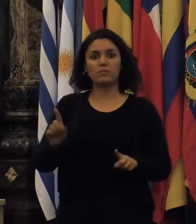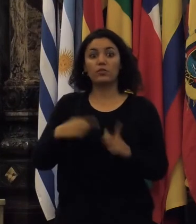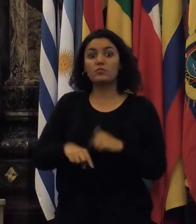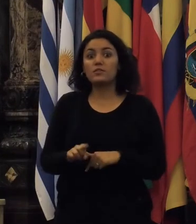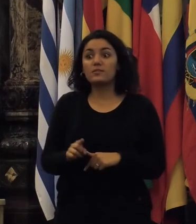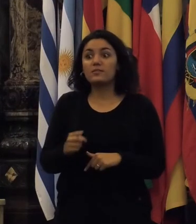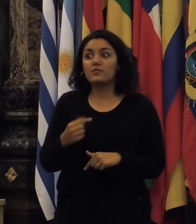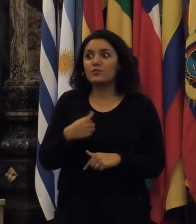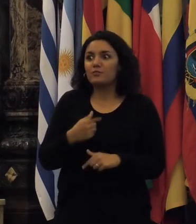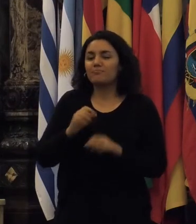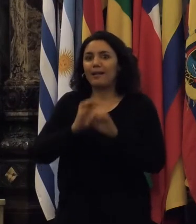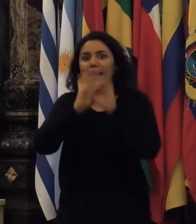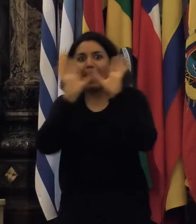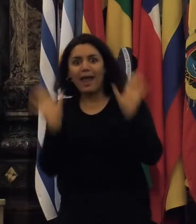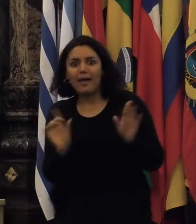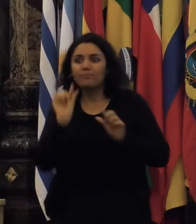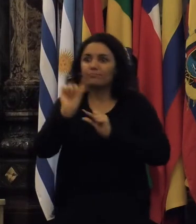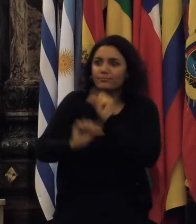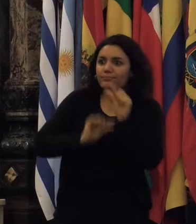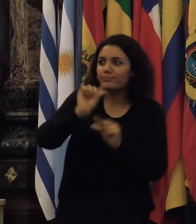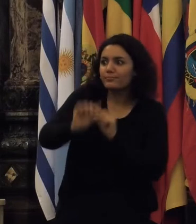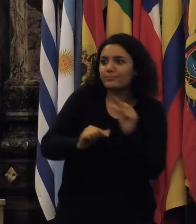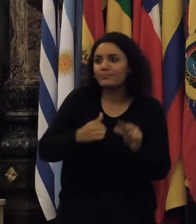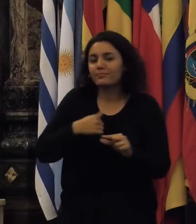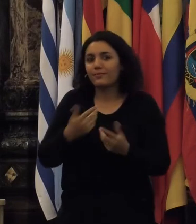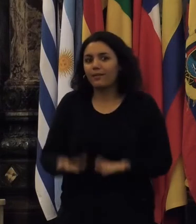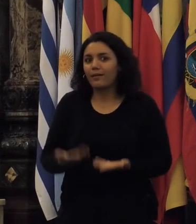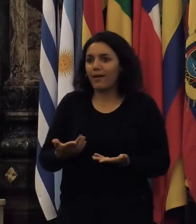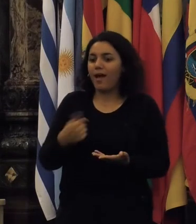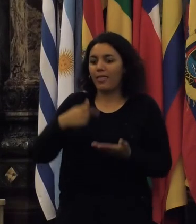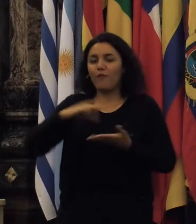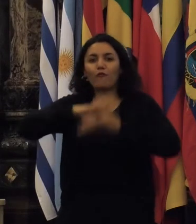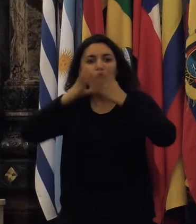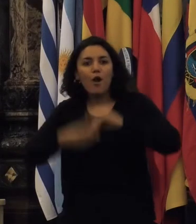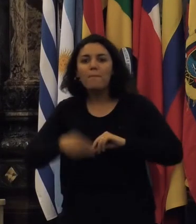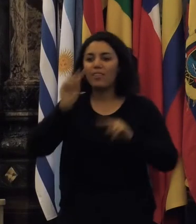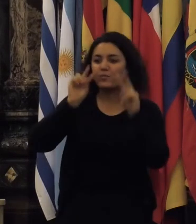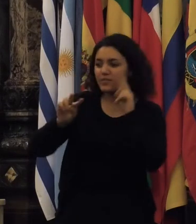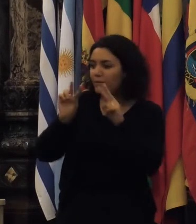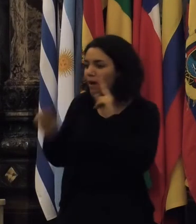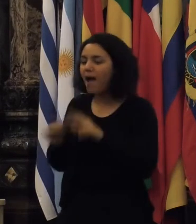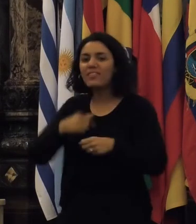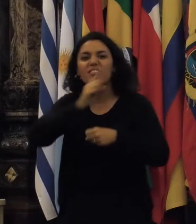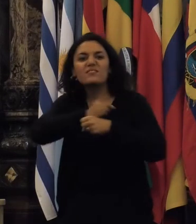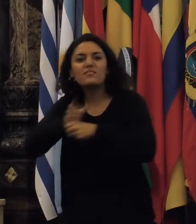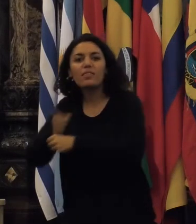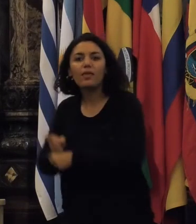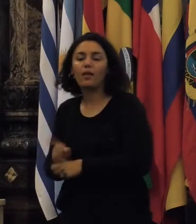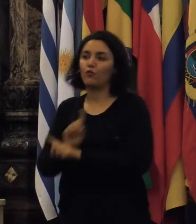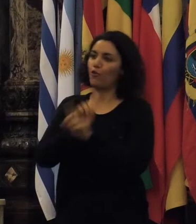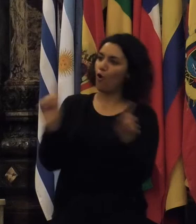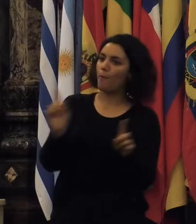Entonces ahí tuvimos que empezar a aclarar que en realidad cuando hablamos de disposición, de dispositivo, era un término que no le pertenecía ni